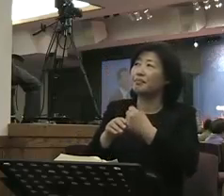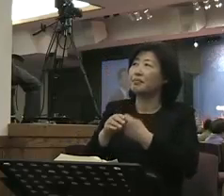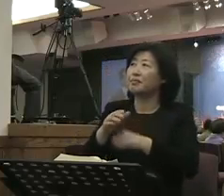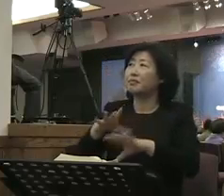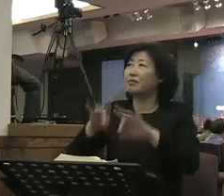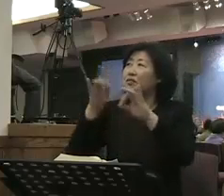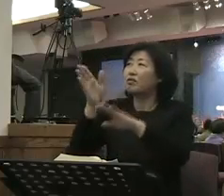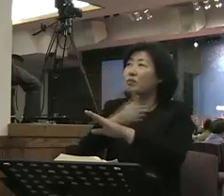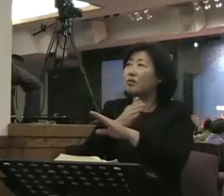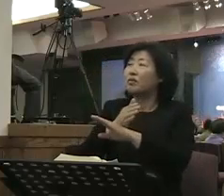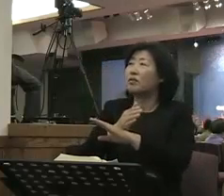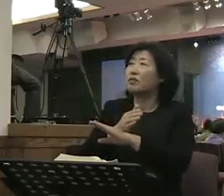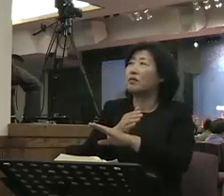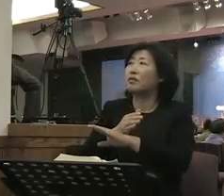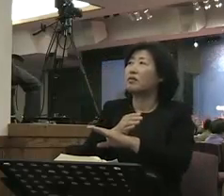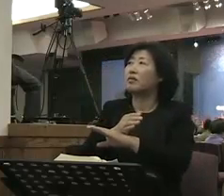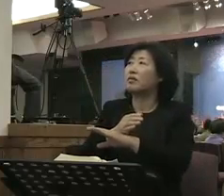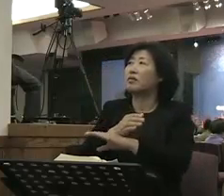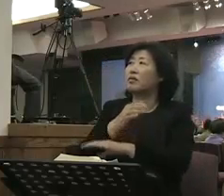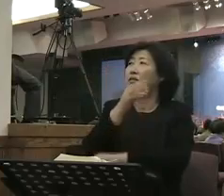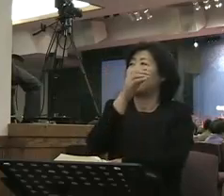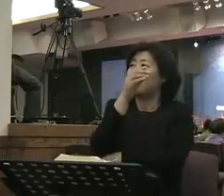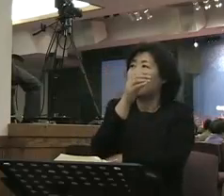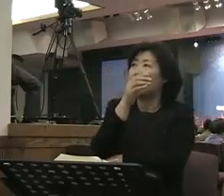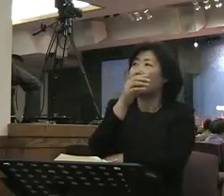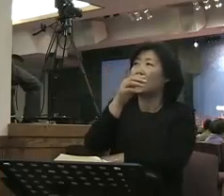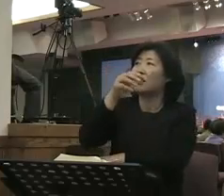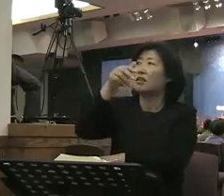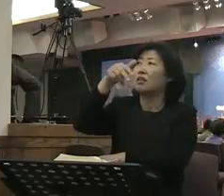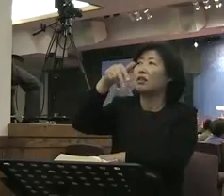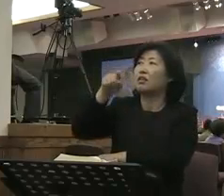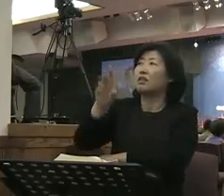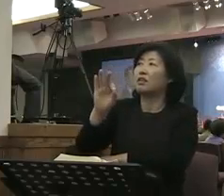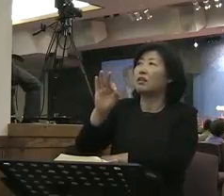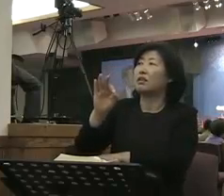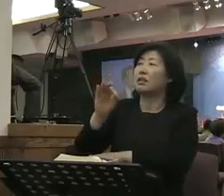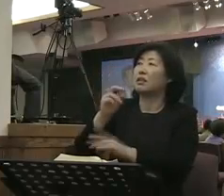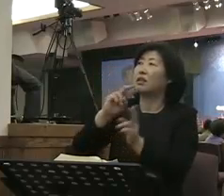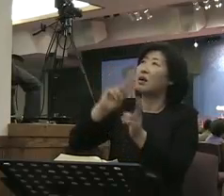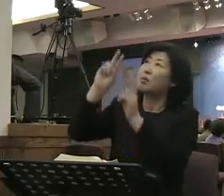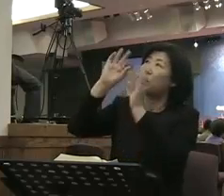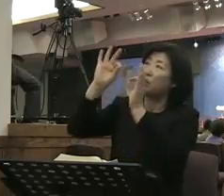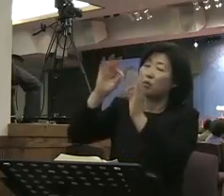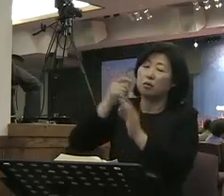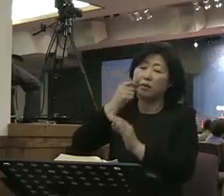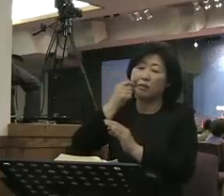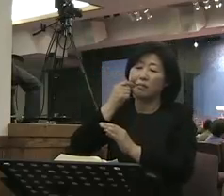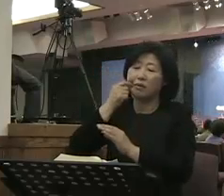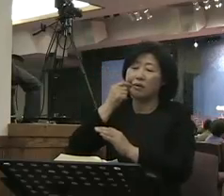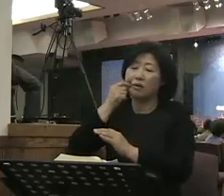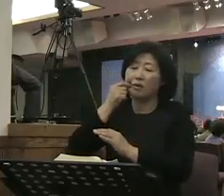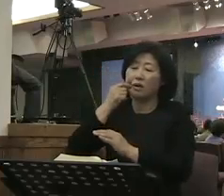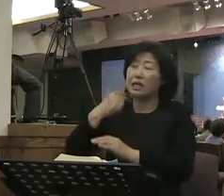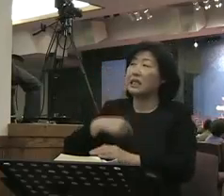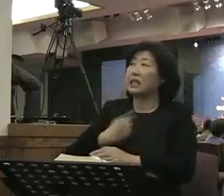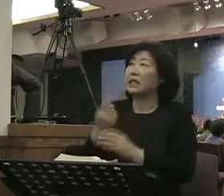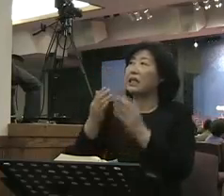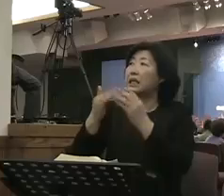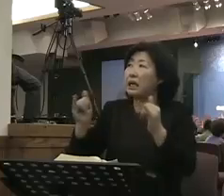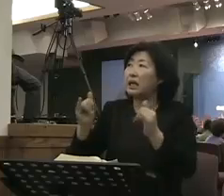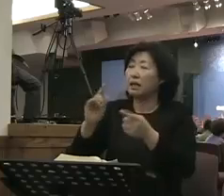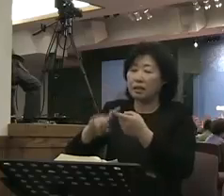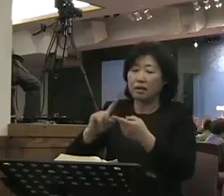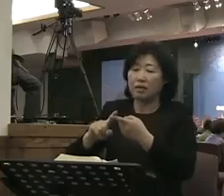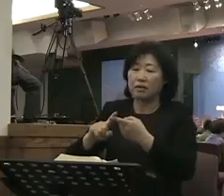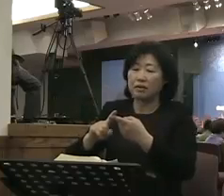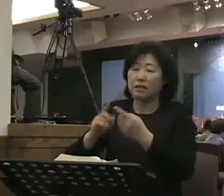사람들은 천성적으로 알았던 거예요. 우리는 하늘을 바라보지 못하면 제 인간다운 구실을 할